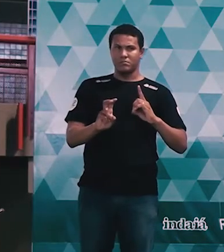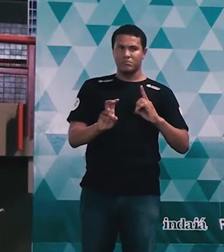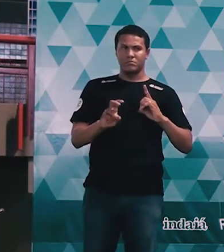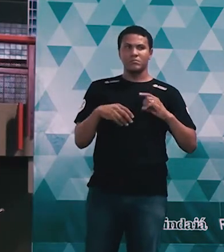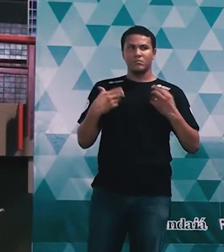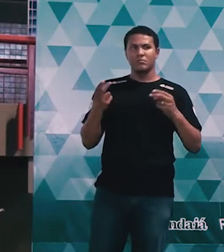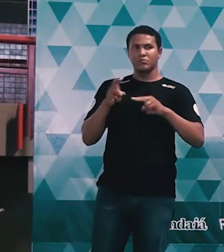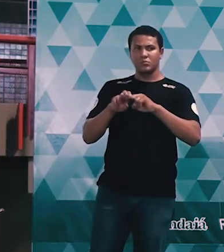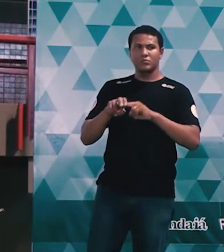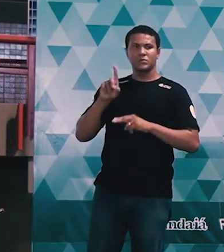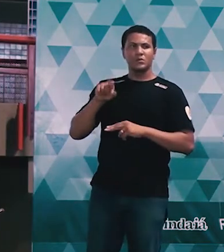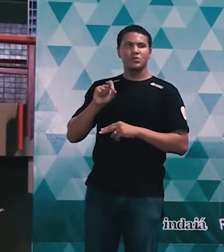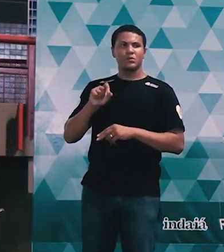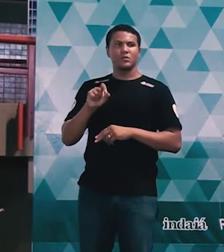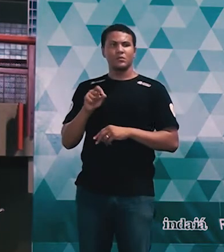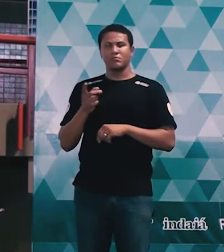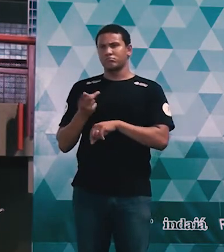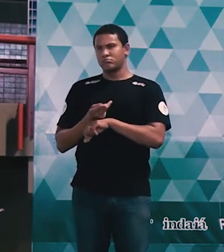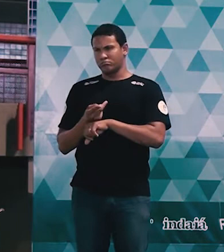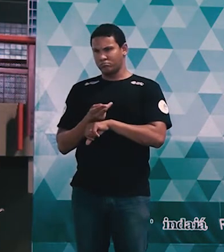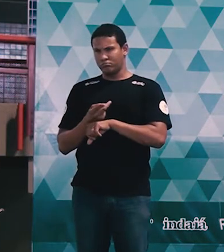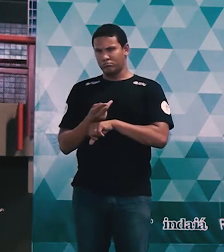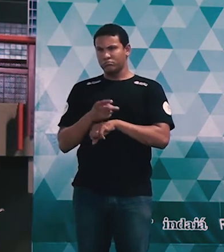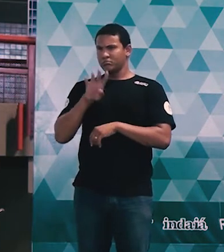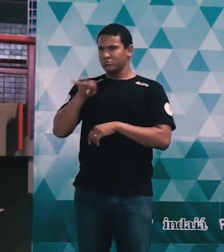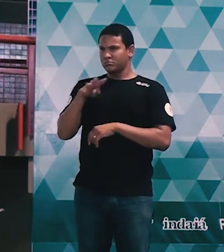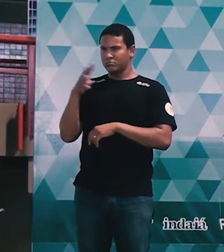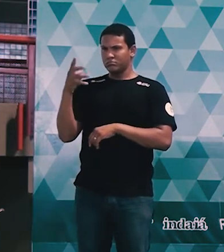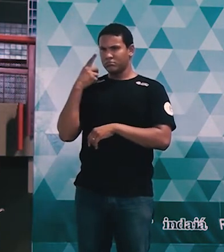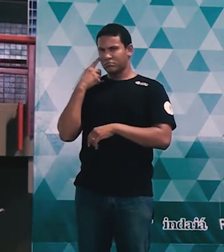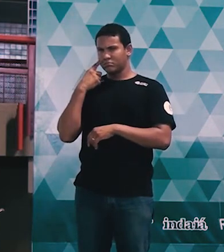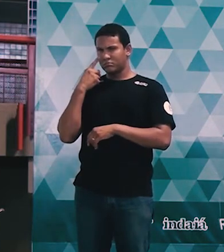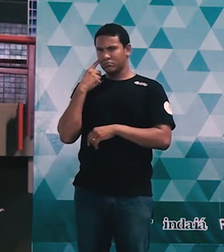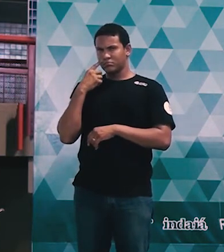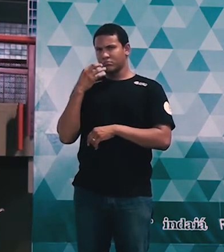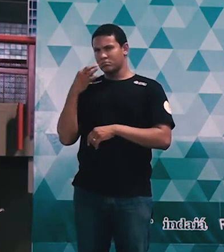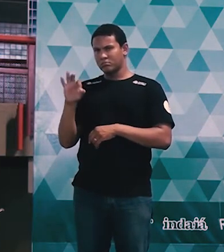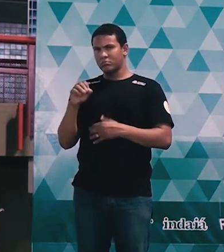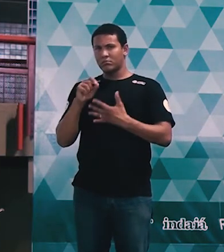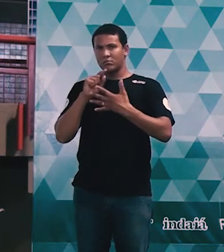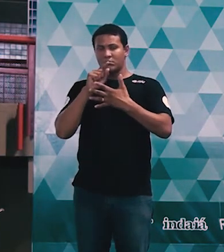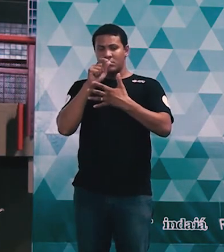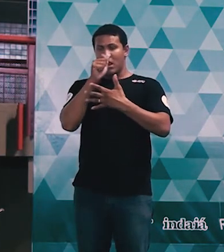preciso procurar nas alternativas,